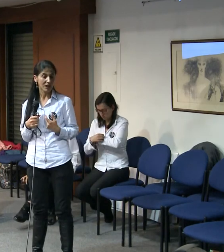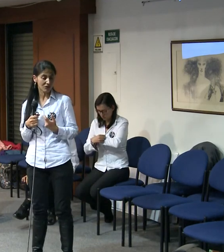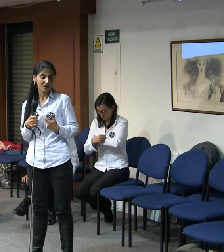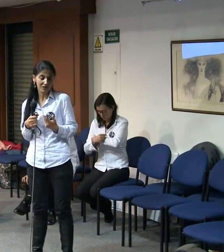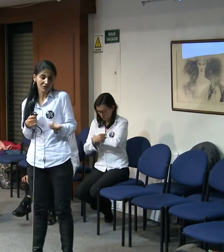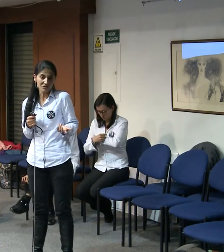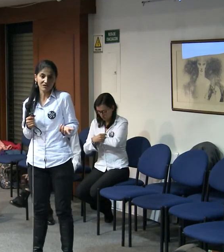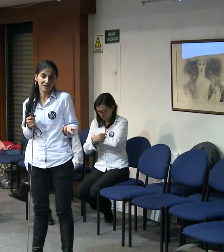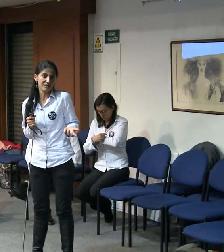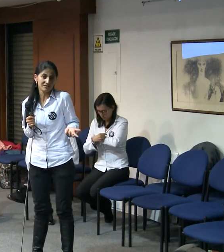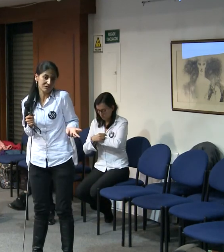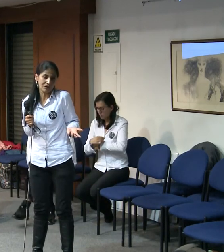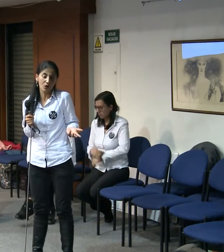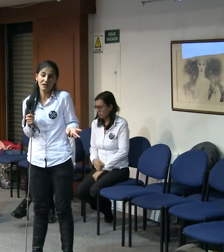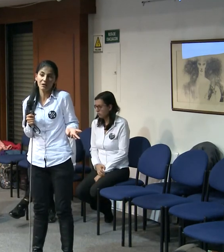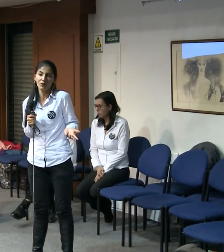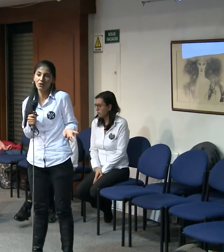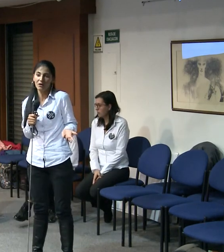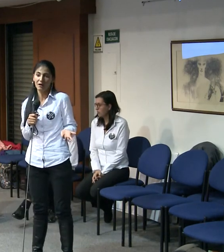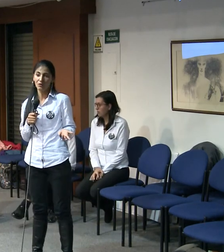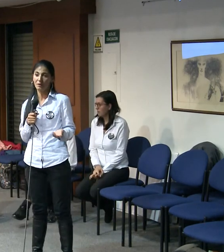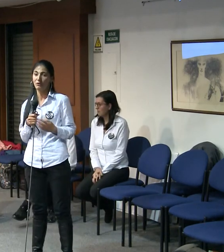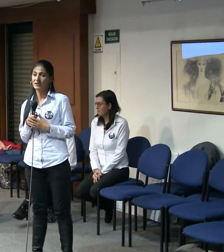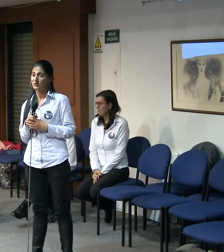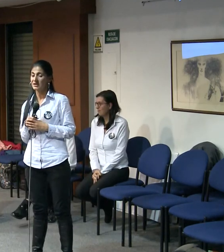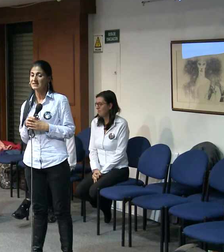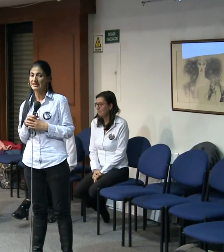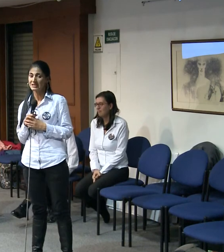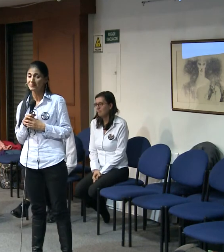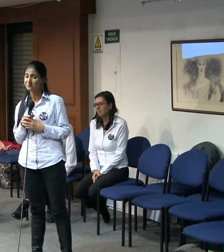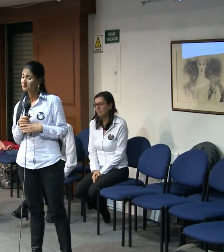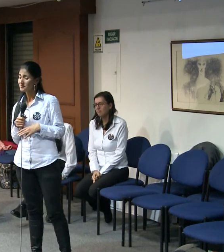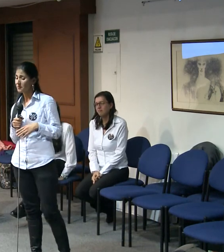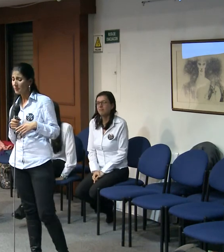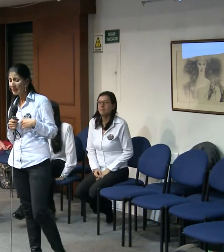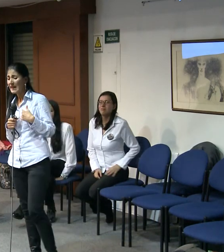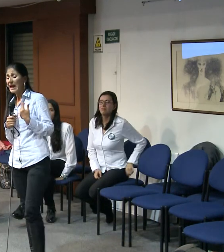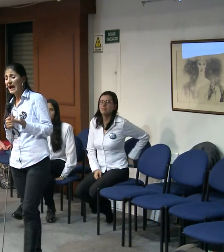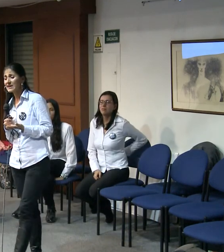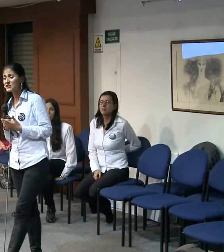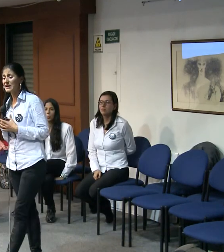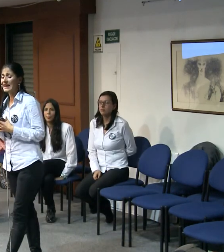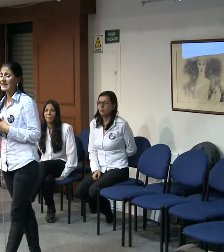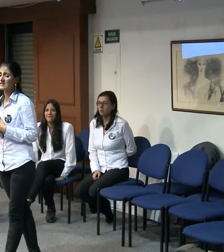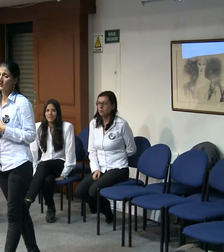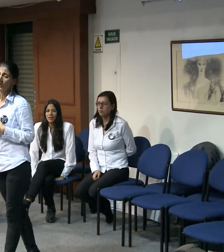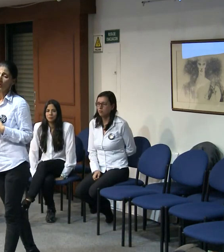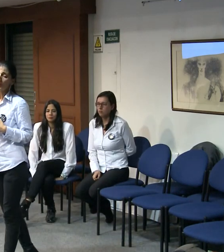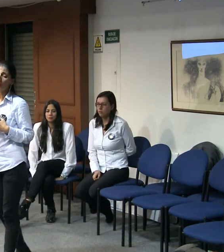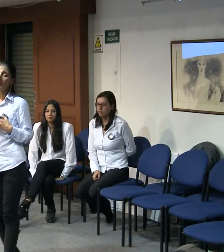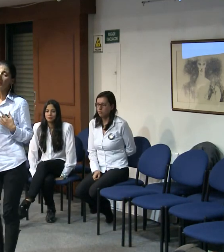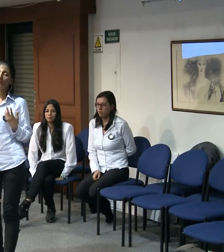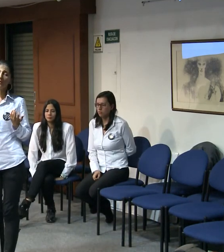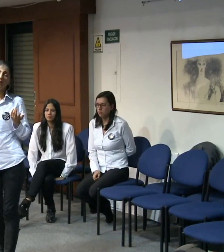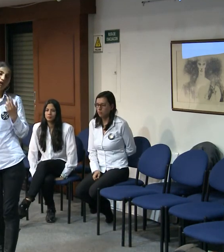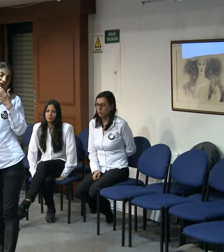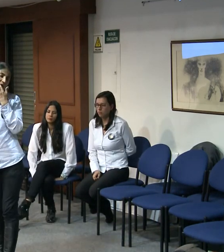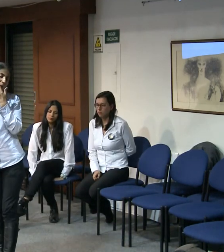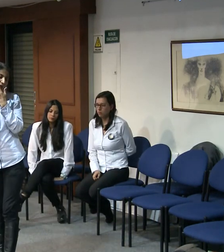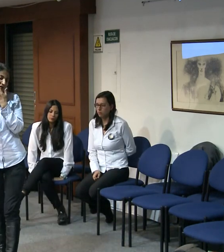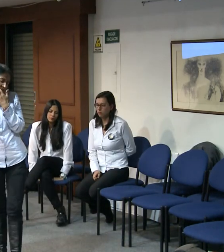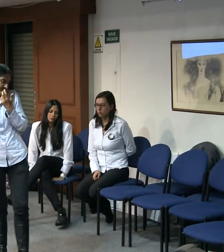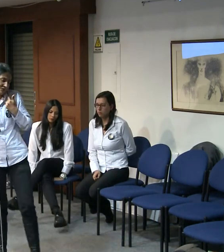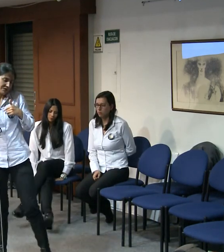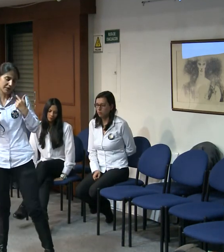ese contacto directo que ellos tienen todo el tiempo con la población que asiste allí. Adicional a esto, también en uno de